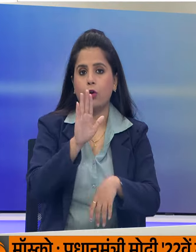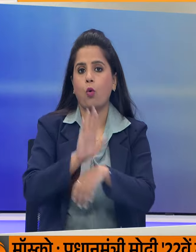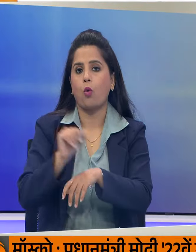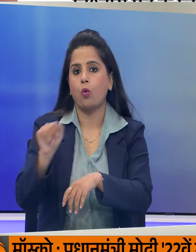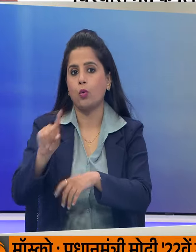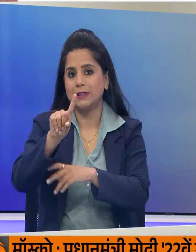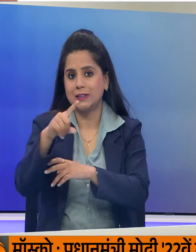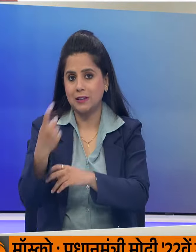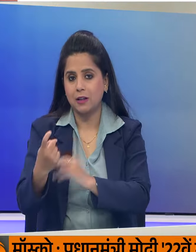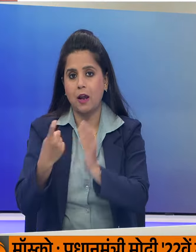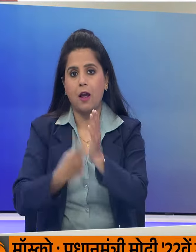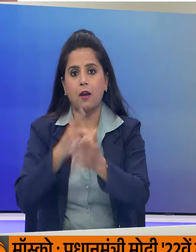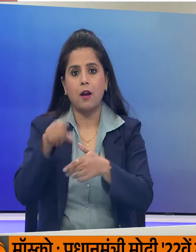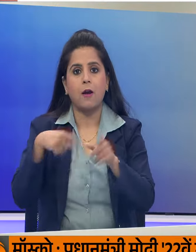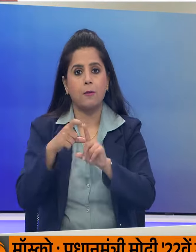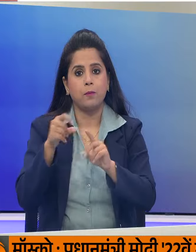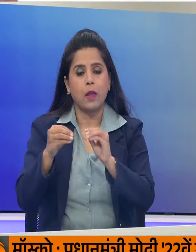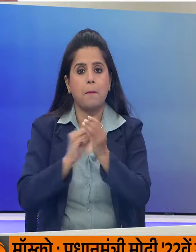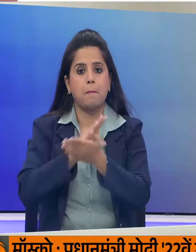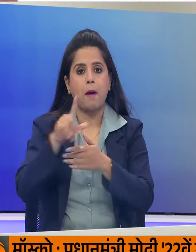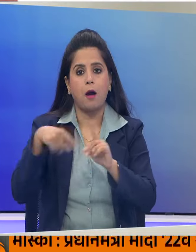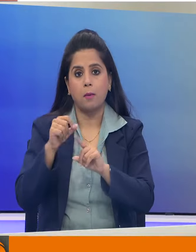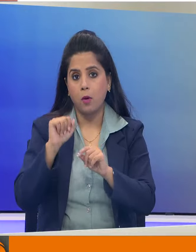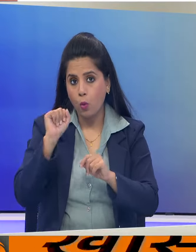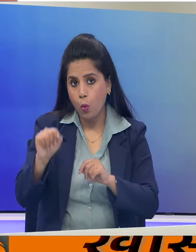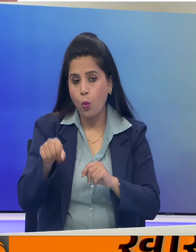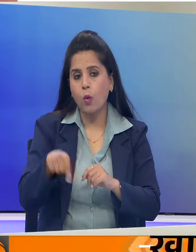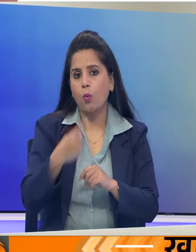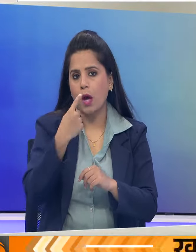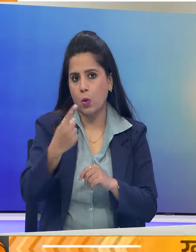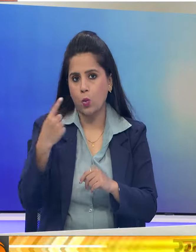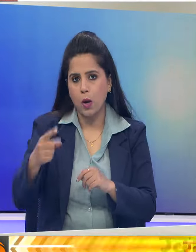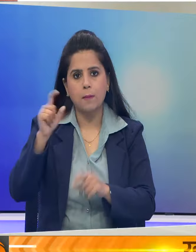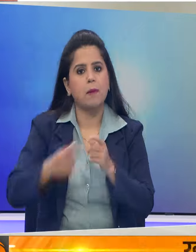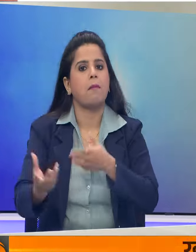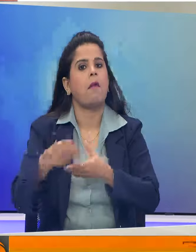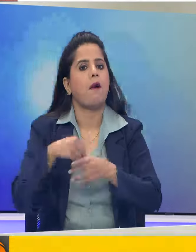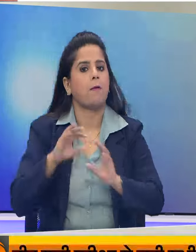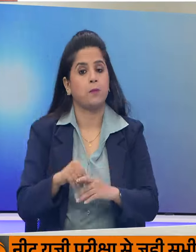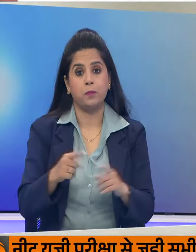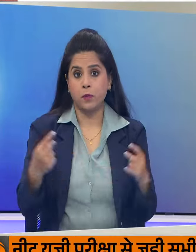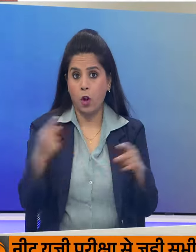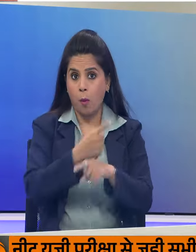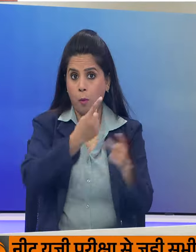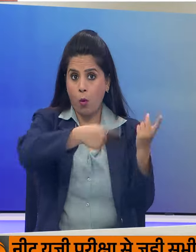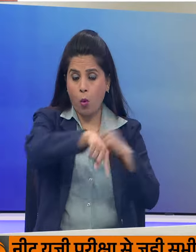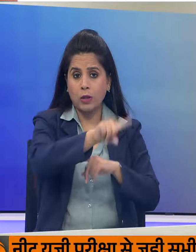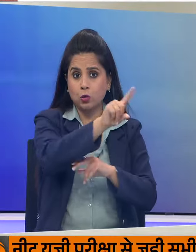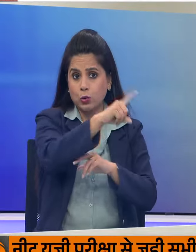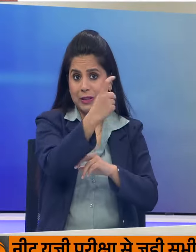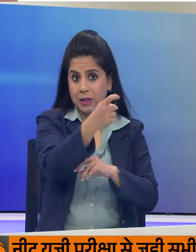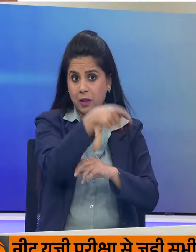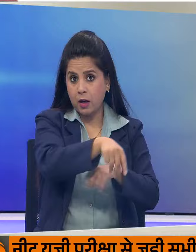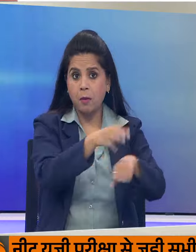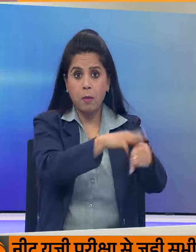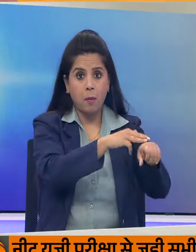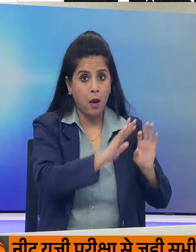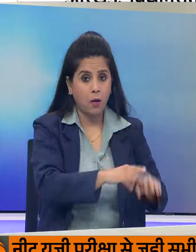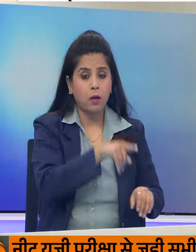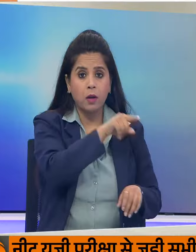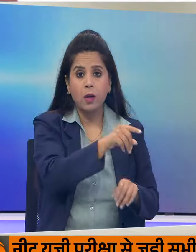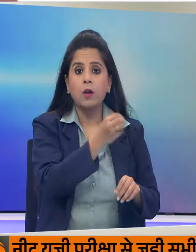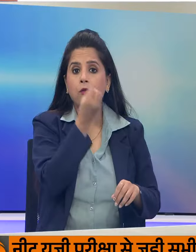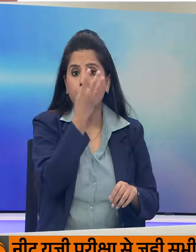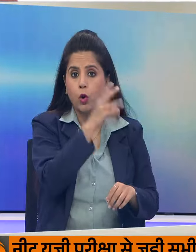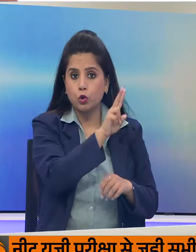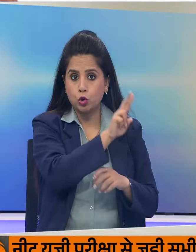के 17 और राजद और भाकपा माले का 1-1 विधायक शामिल है। वहीं विपक्ष में 27 विधायक हैं, जिनमें भाजपा